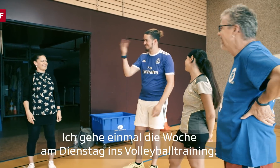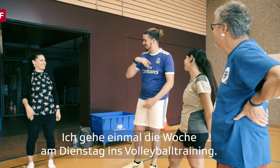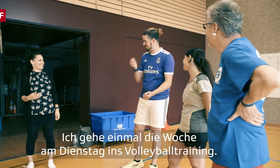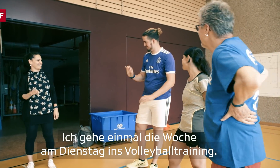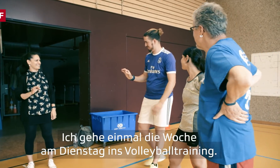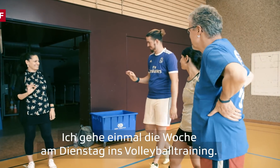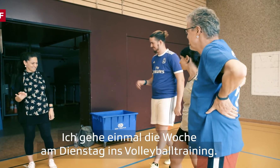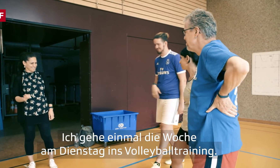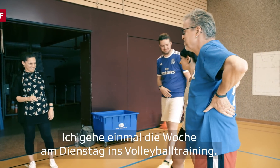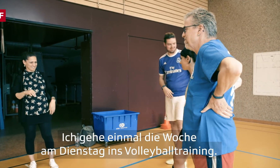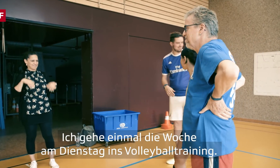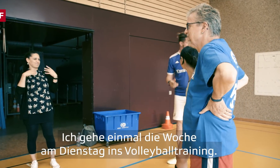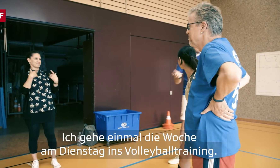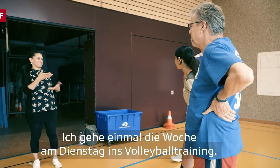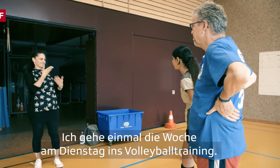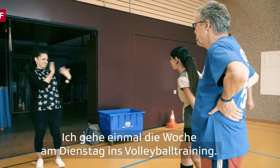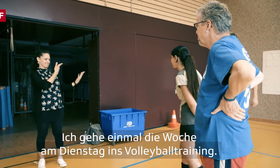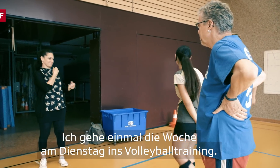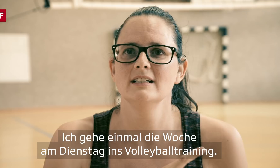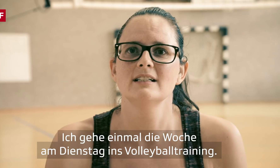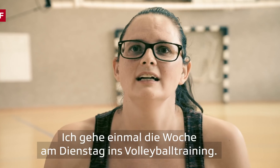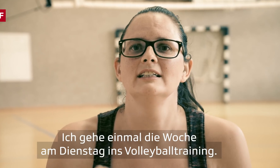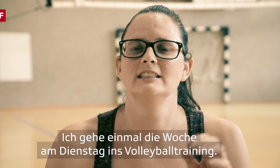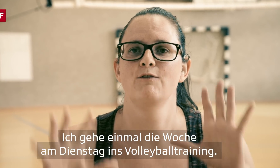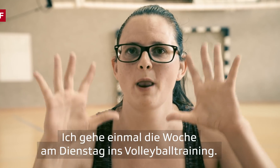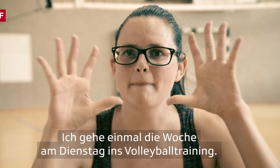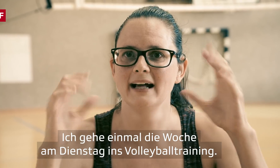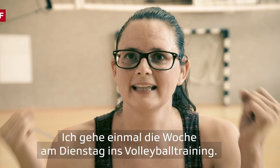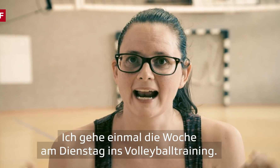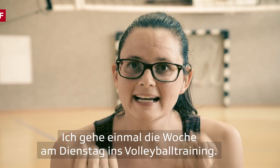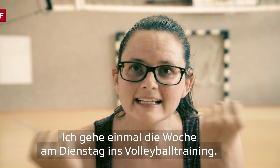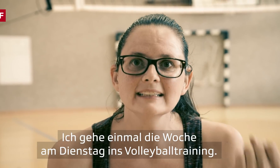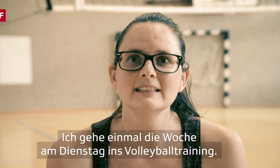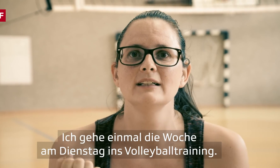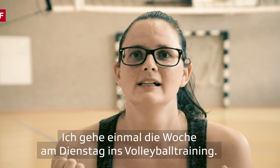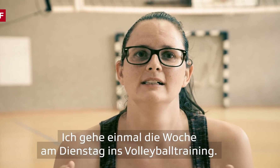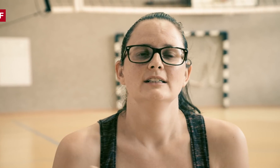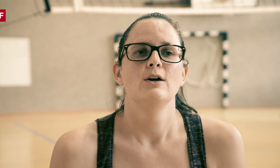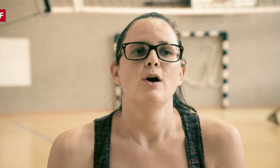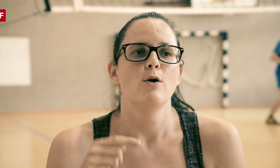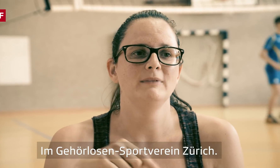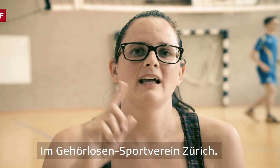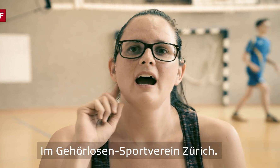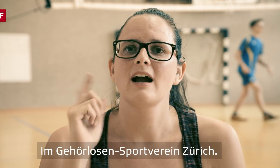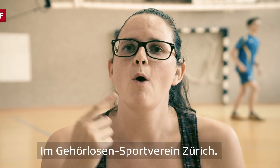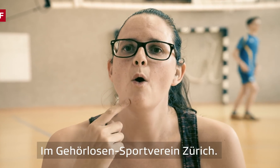Und ich gehe einmal in der Woche am Dienstag mit Volleyballtraining mit der